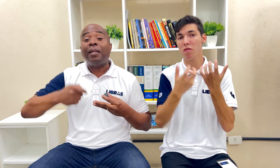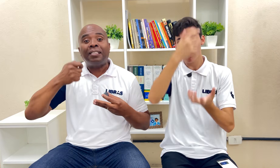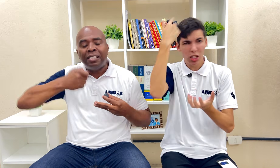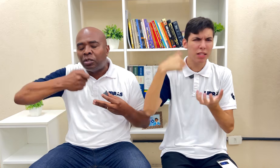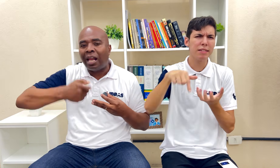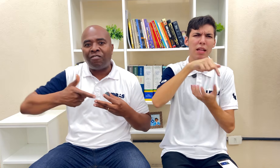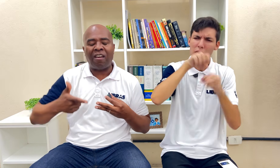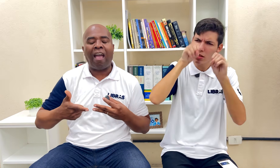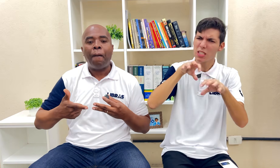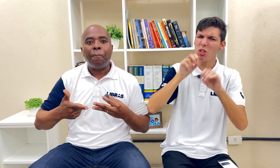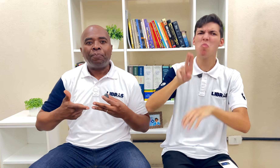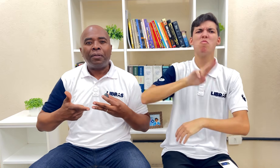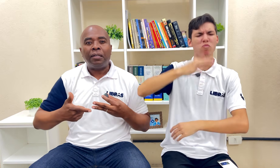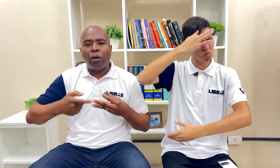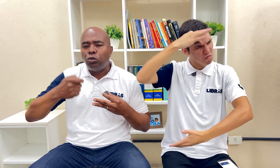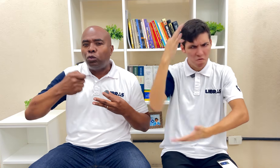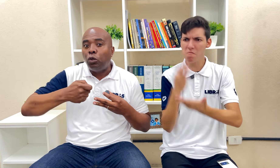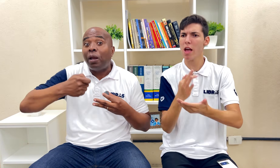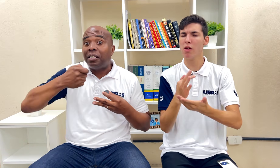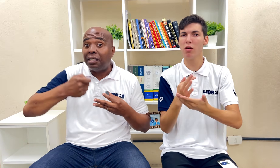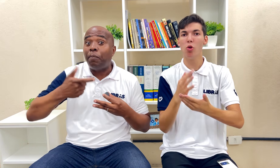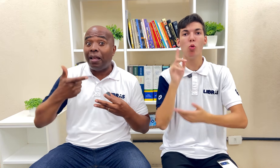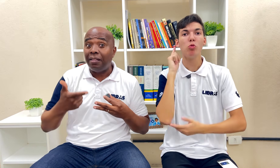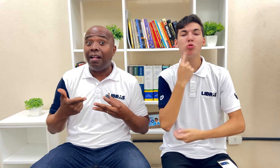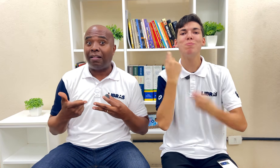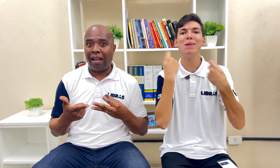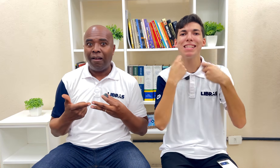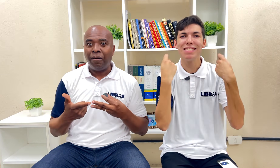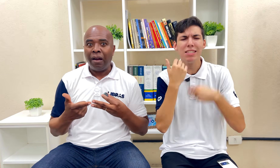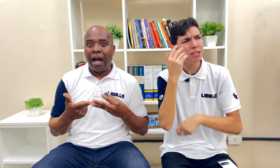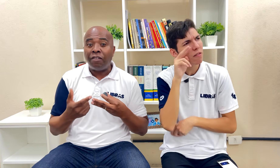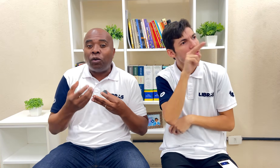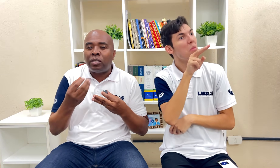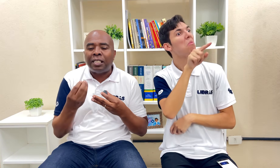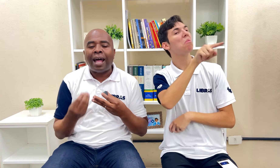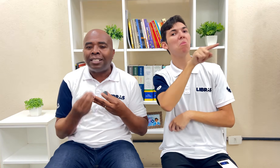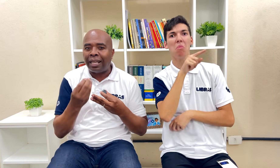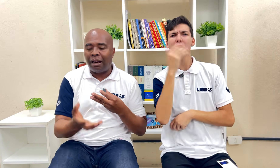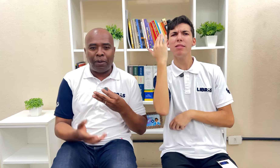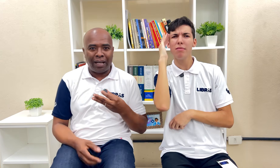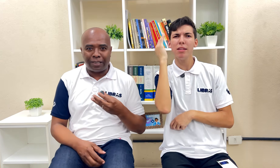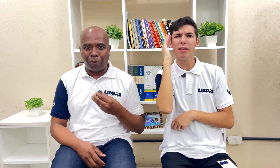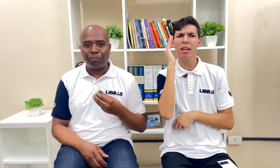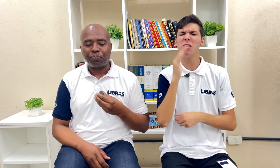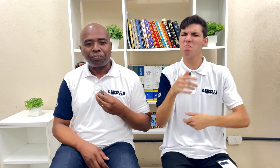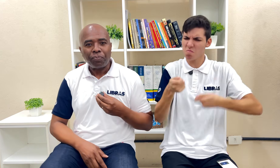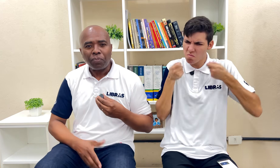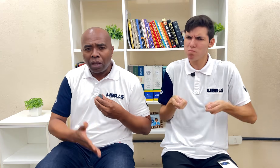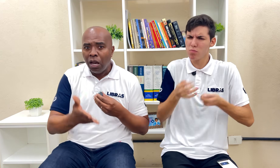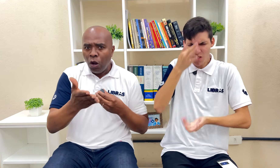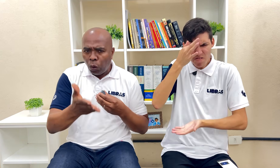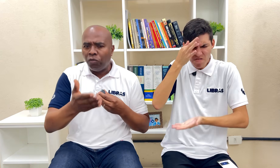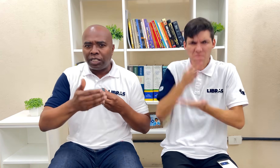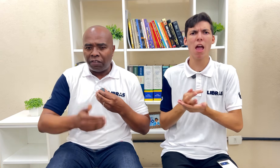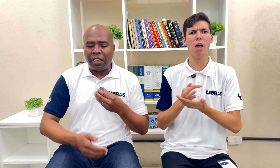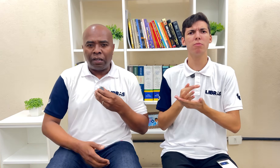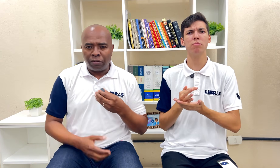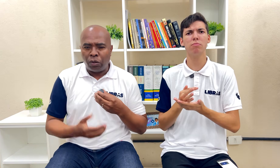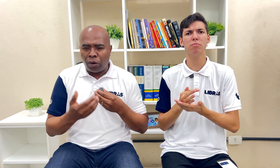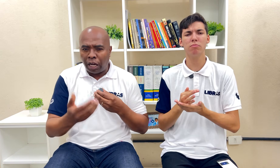precisa usar a fé. Então, o surdo precisa também entender a velocidade daquela pregação. Quando você vai numa